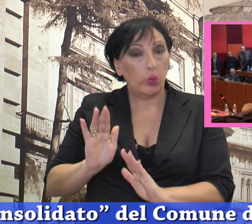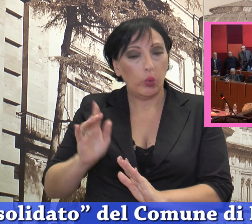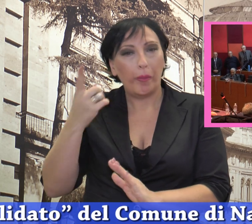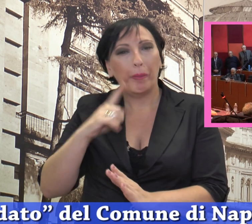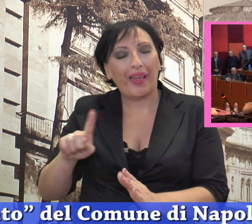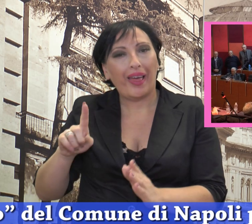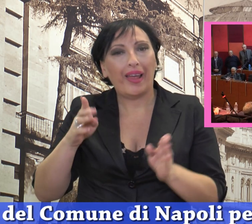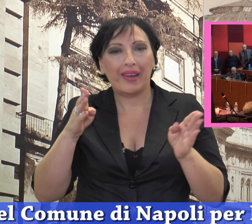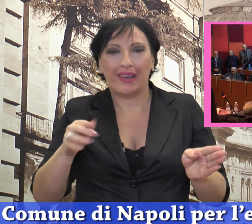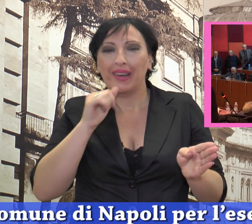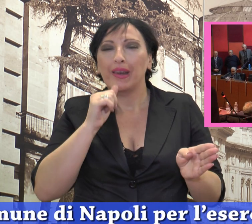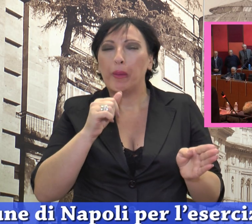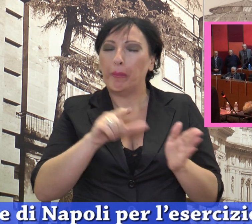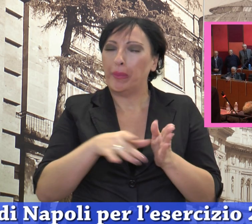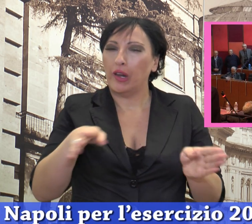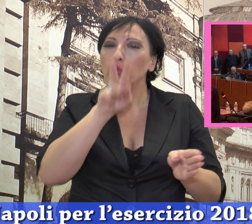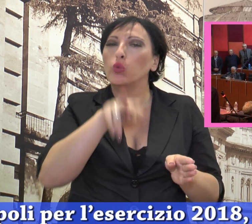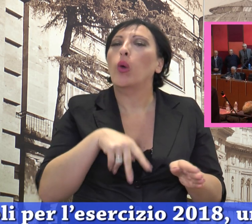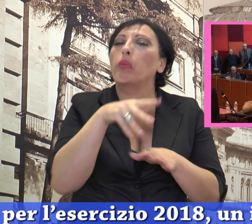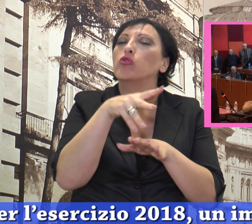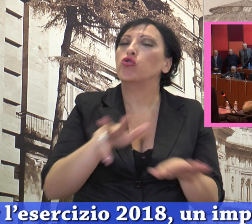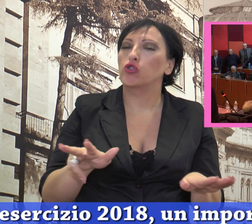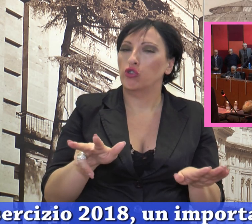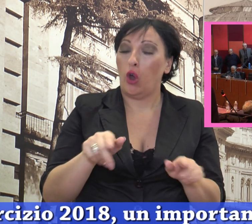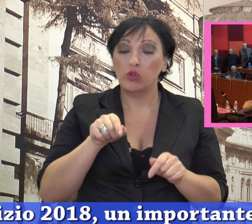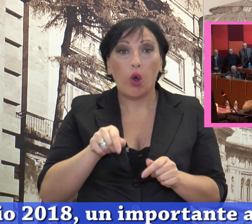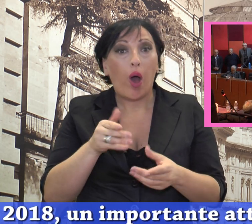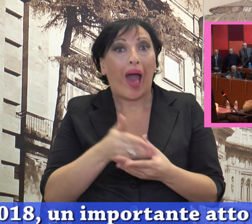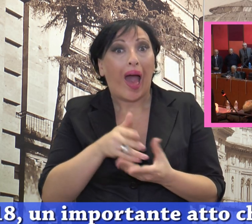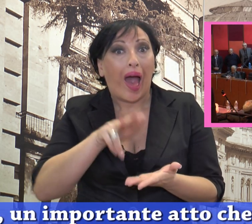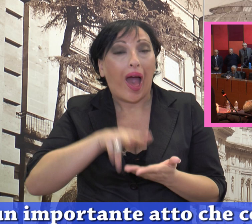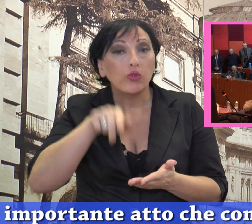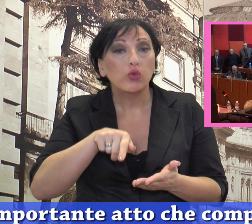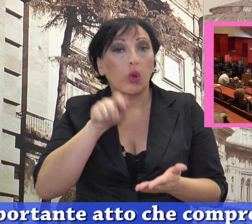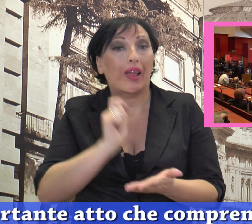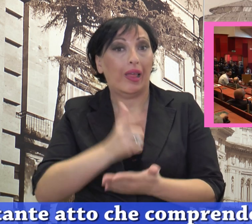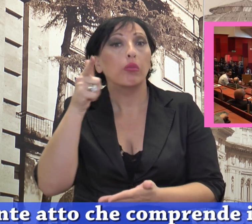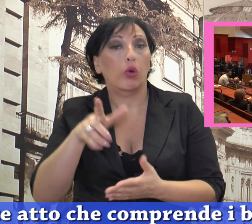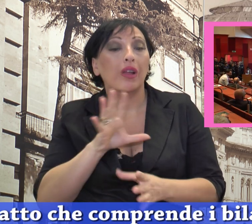l'esercizio 2018, un importante atto che comprende i bilanci delle società